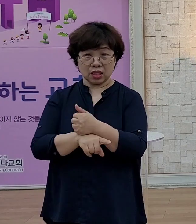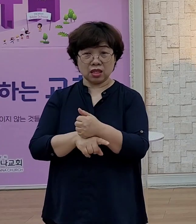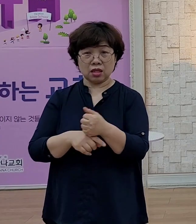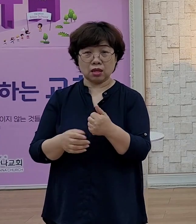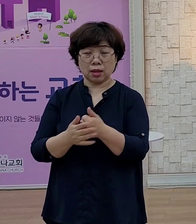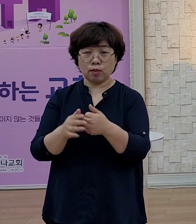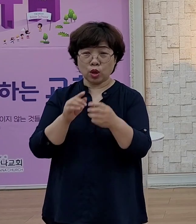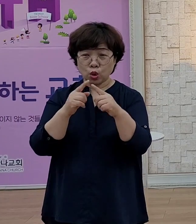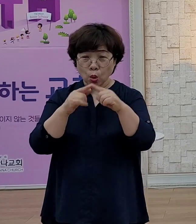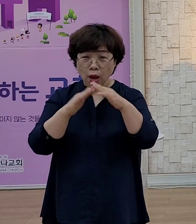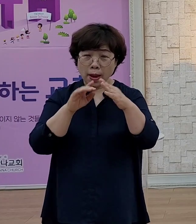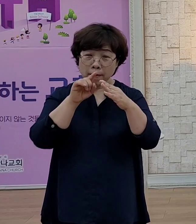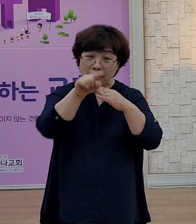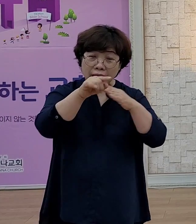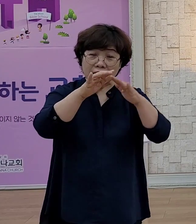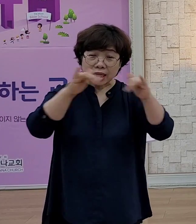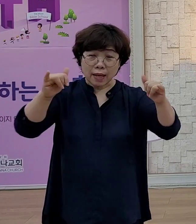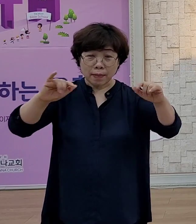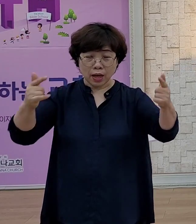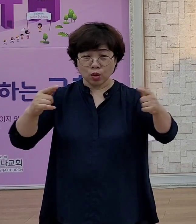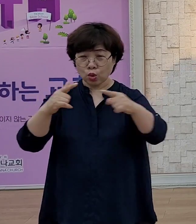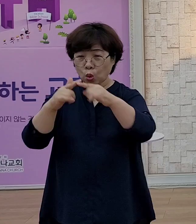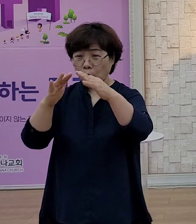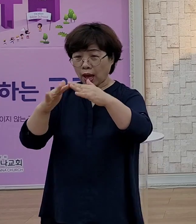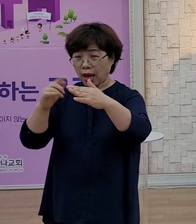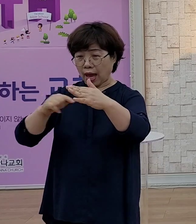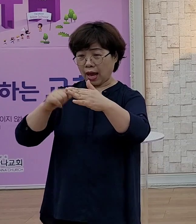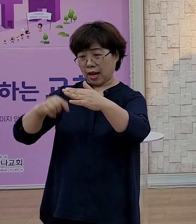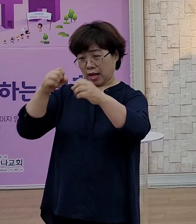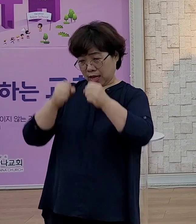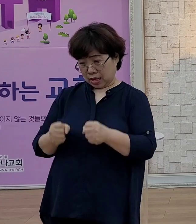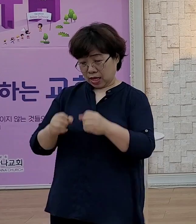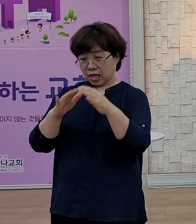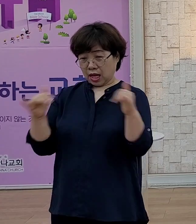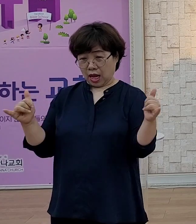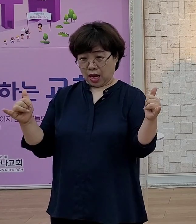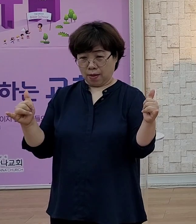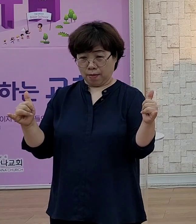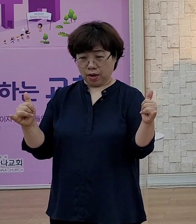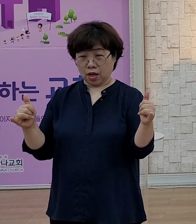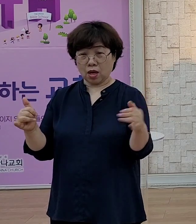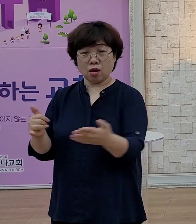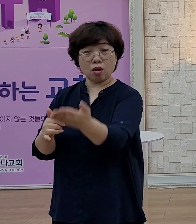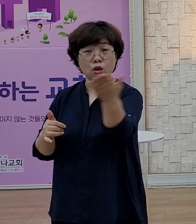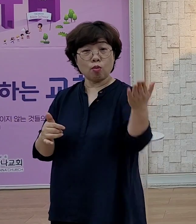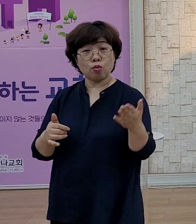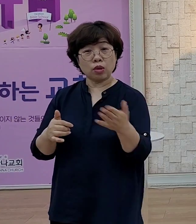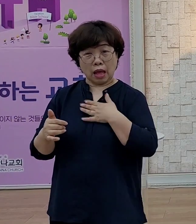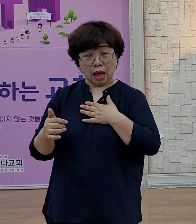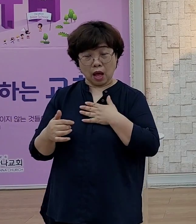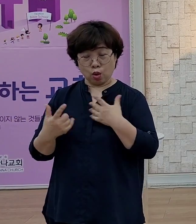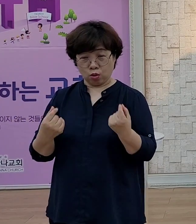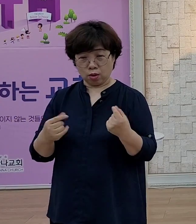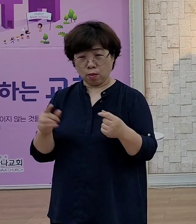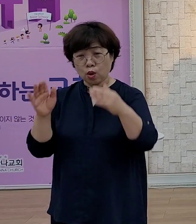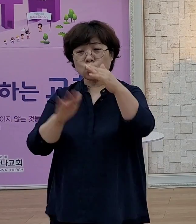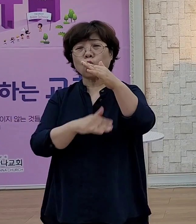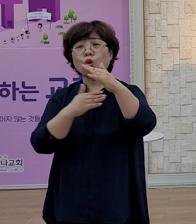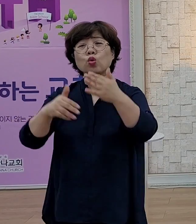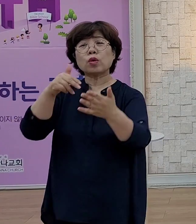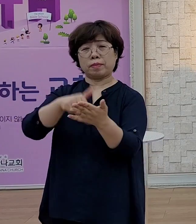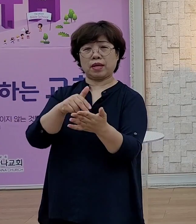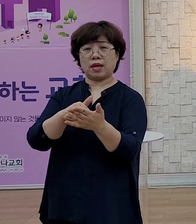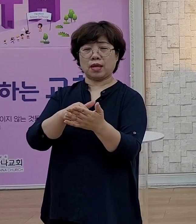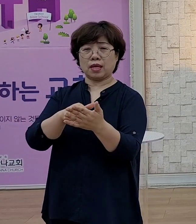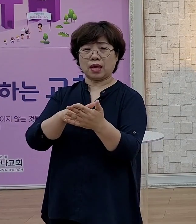사람이 아니라 지금 교회 안에 있는 사람, 즉 교회 안에 있는 지금 우리를 뭐라고 얘기해요? 성도들.